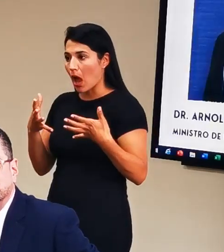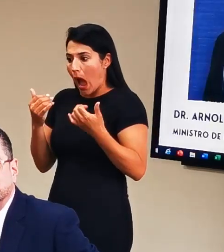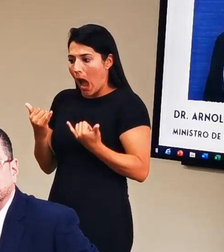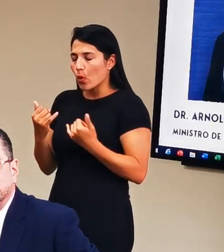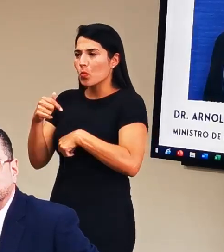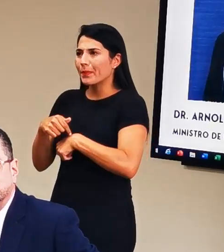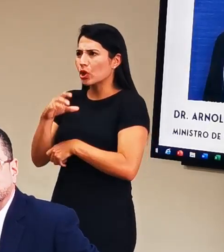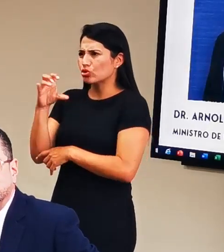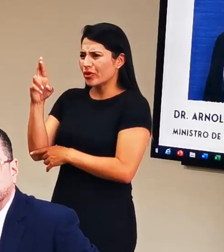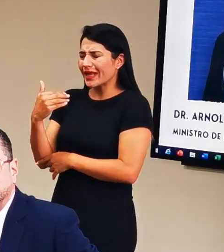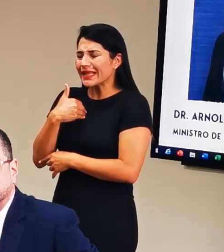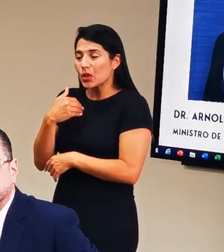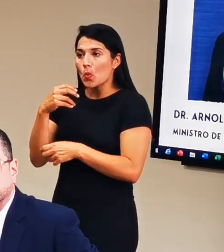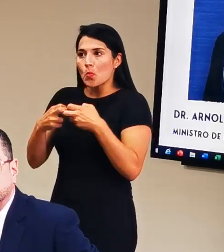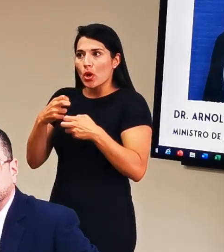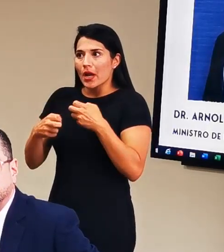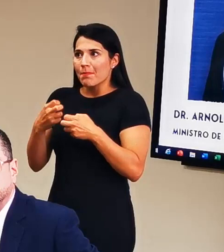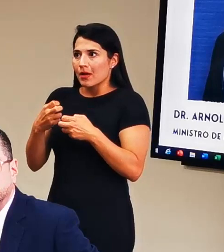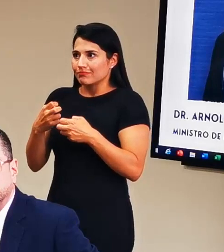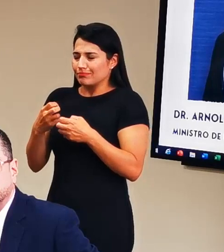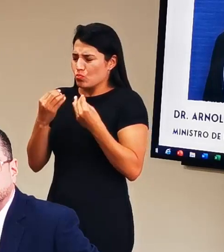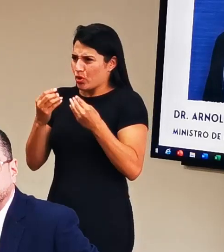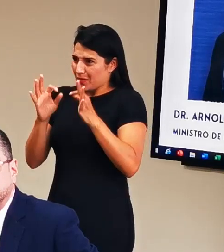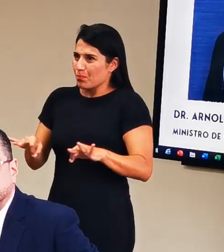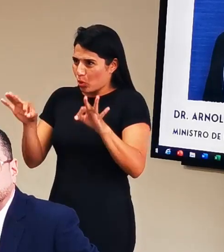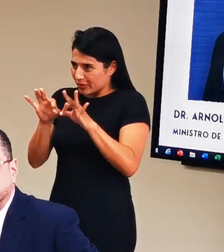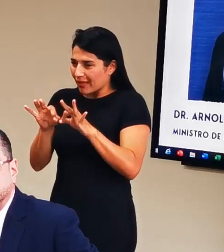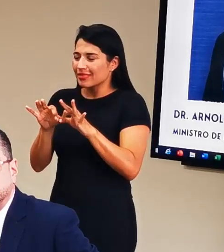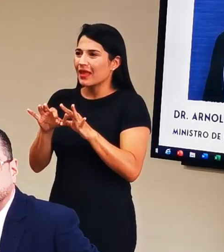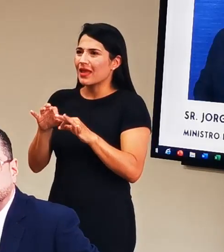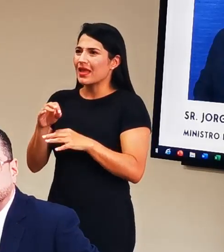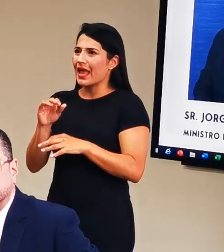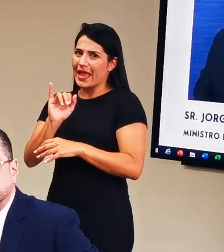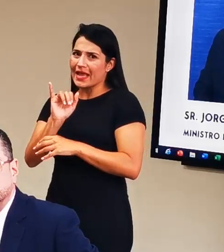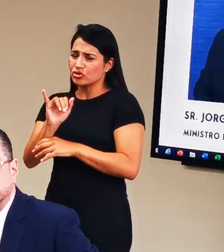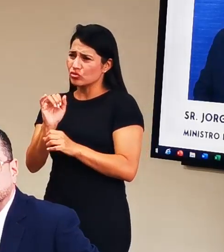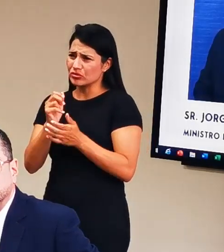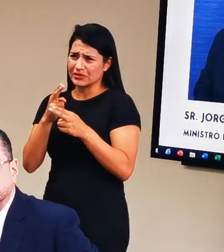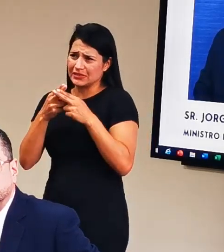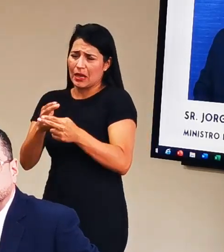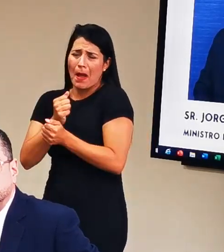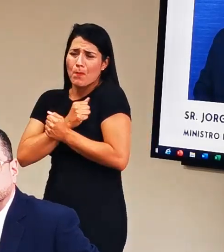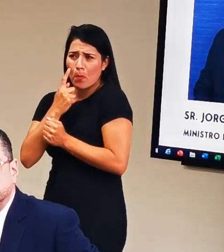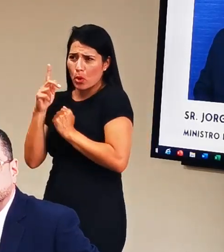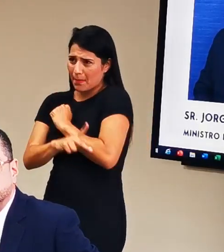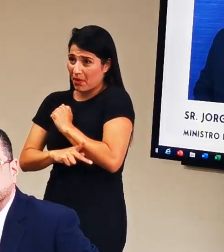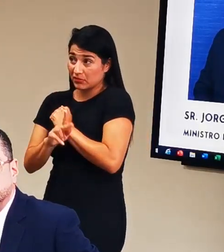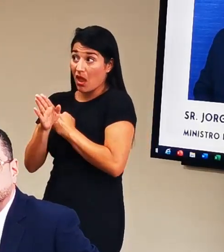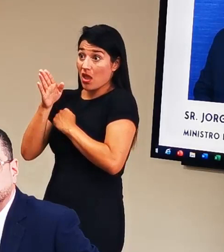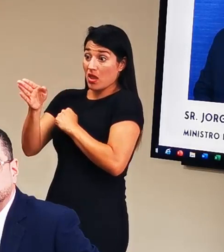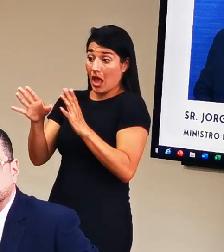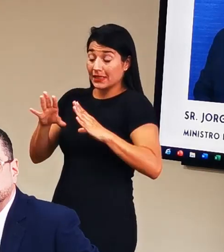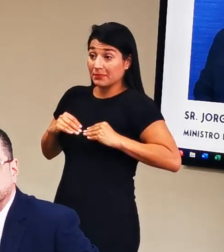el país está en una crisis tan importante y que evidentemente desde mi punto de vista esto se llama patriotismo puro. Irse a ganar